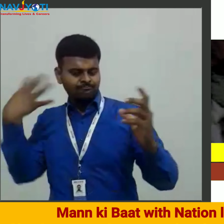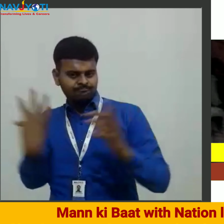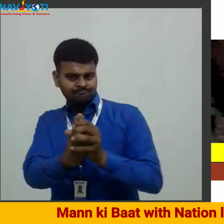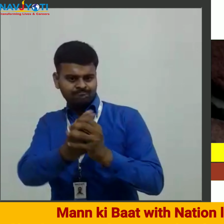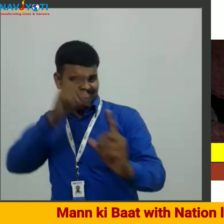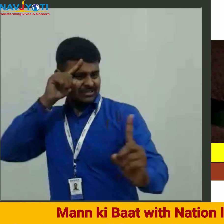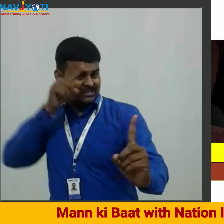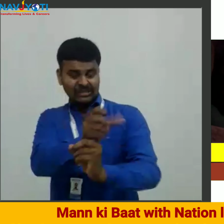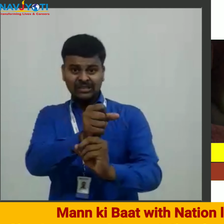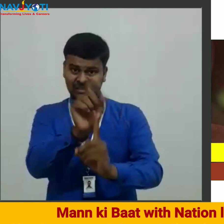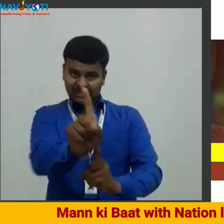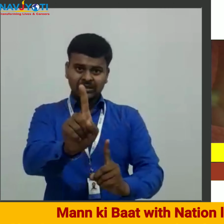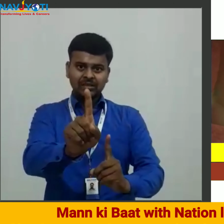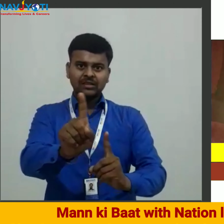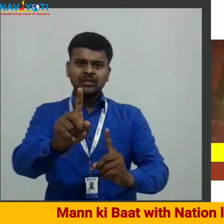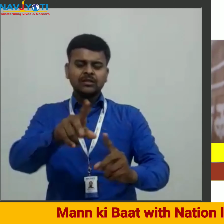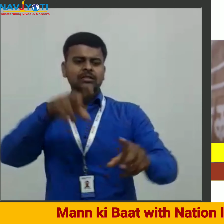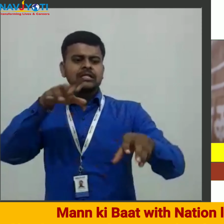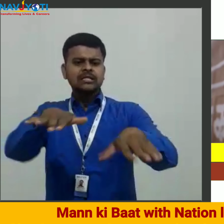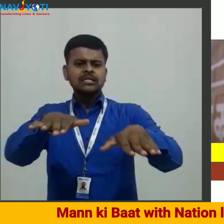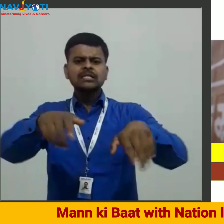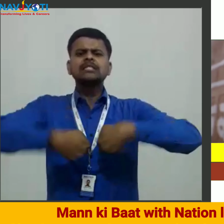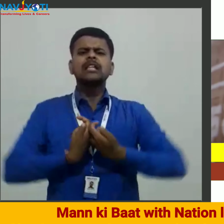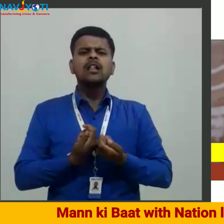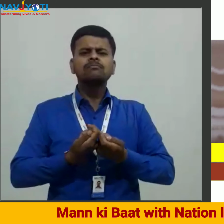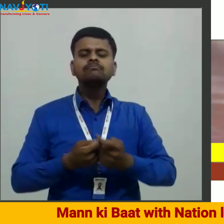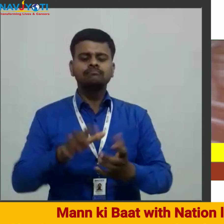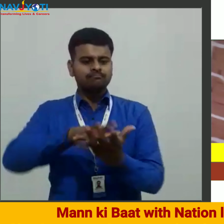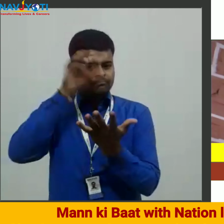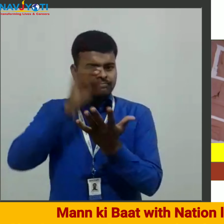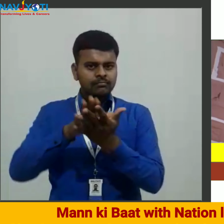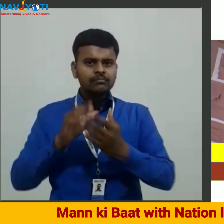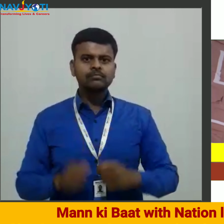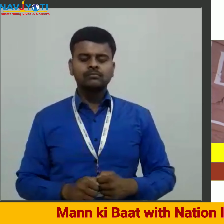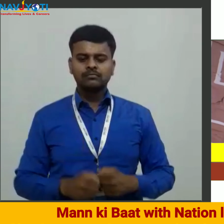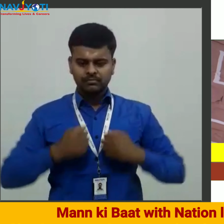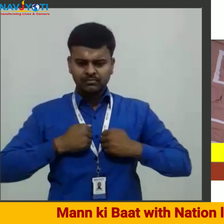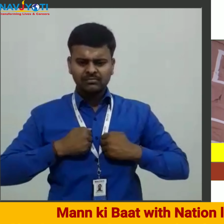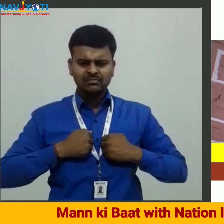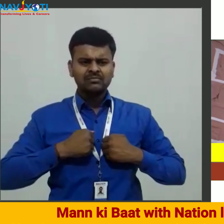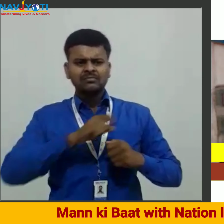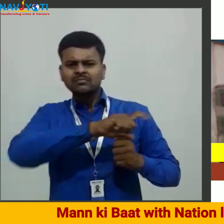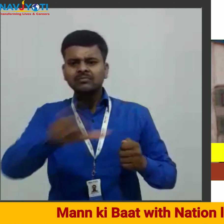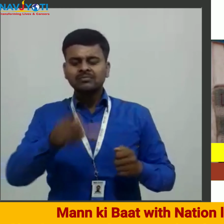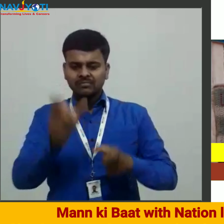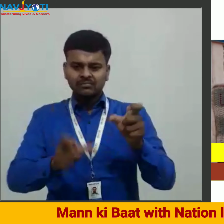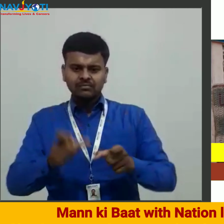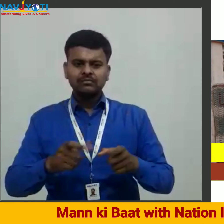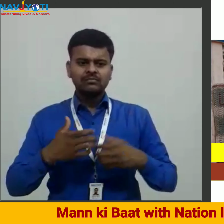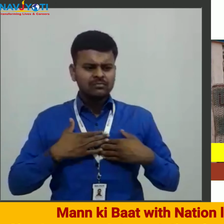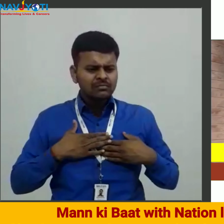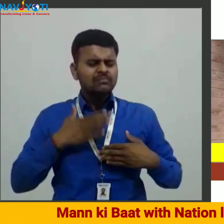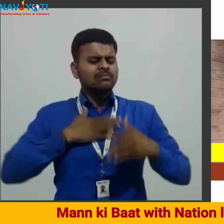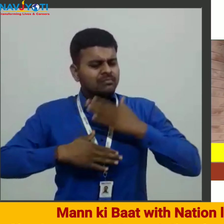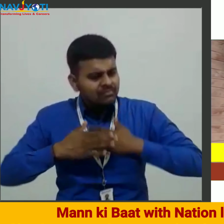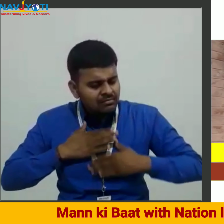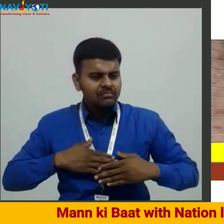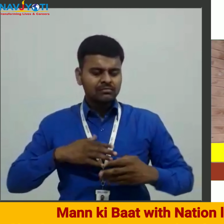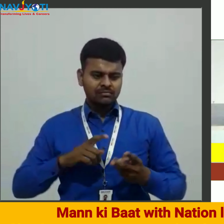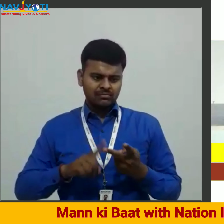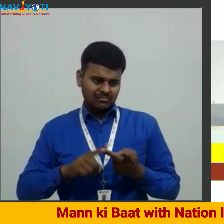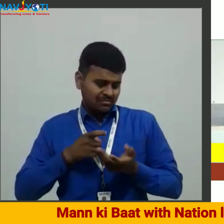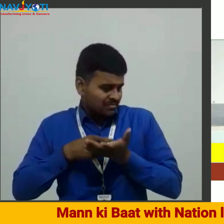है, एक होकर देश के लिए कुछ करने की प्रेरणा दी है। मेरे प्यारे देशवासियों, मैं